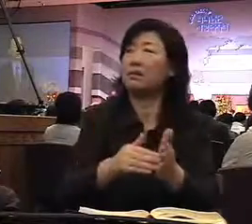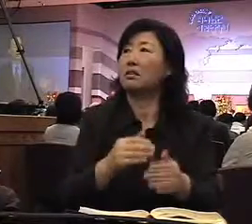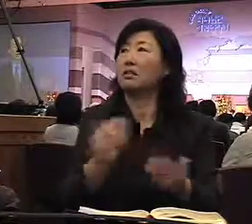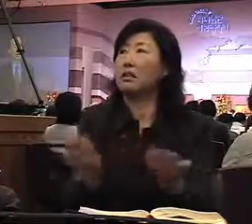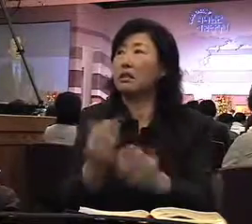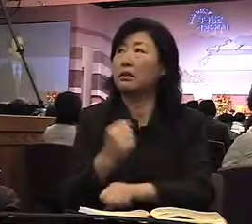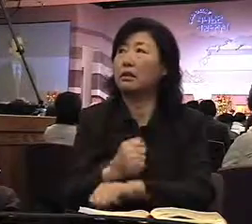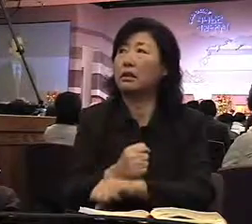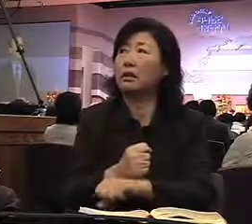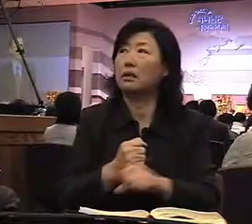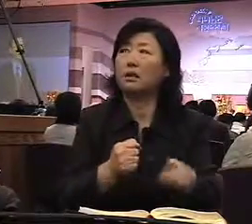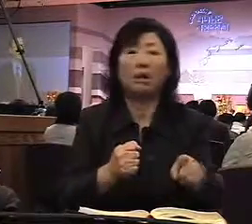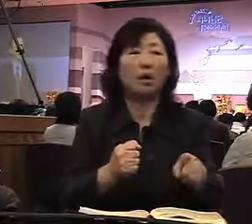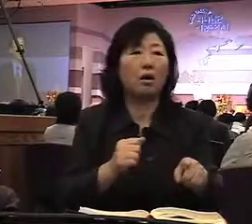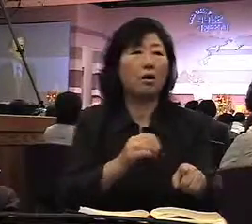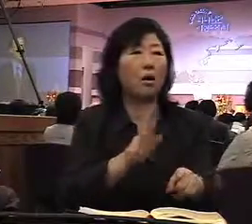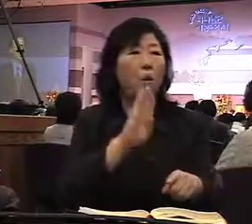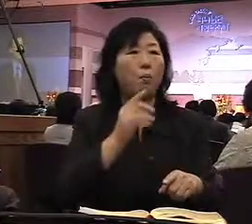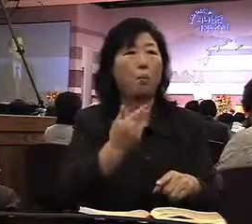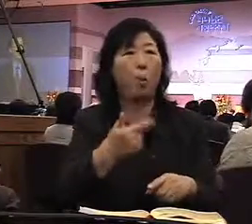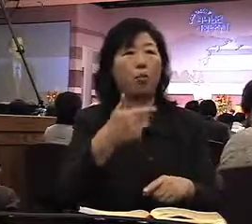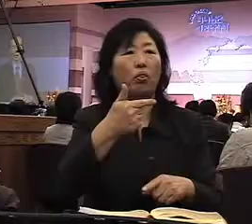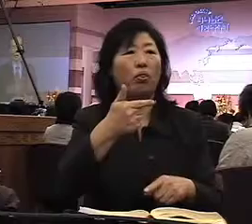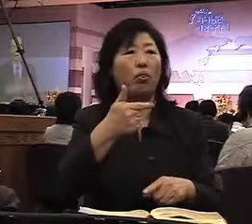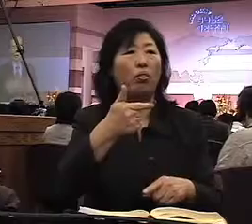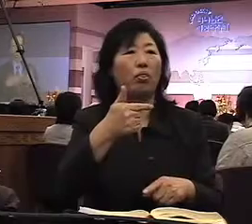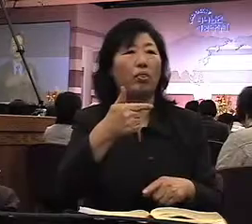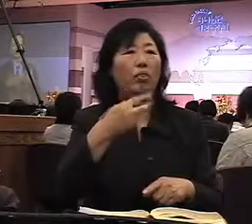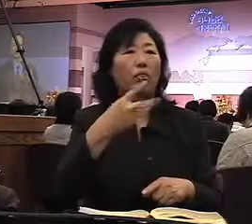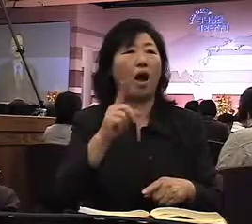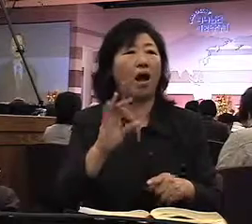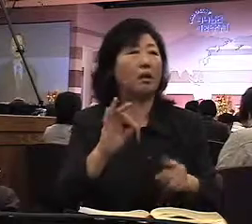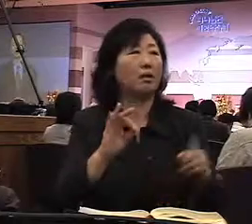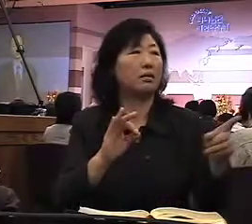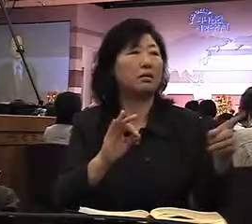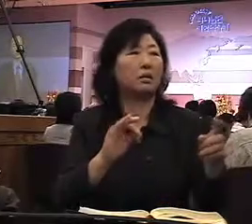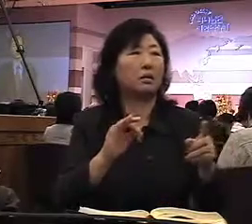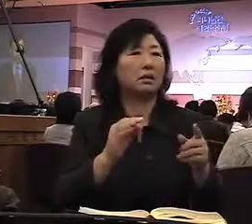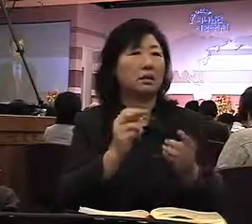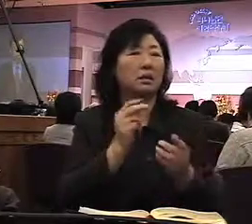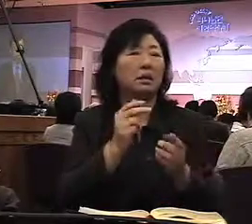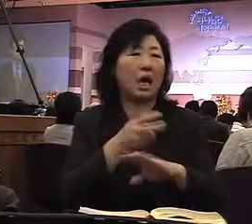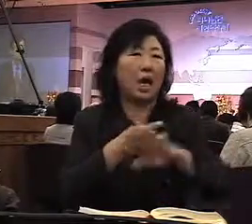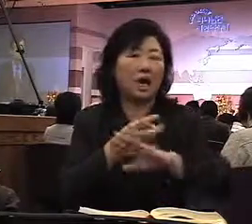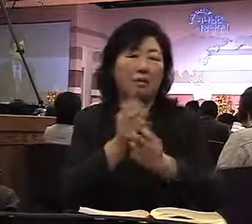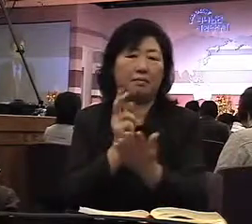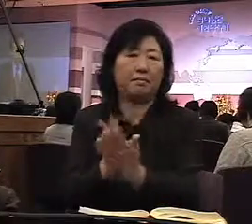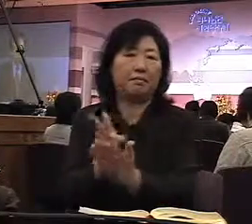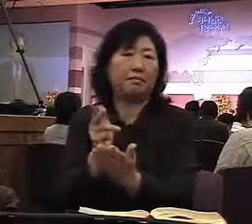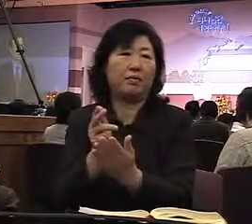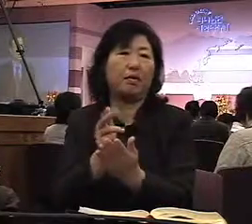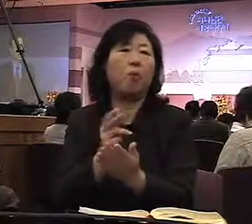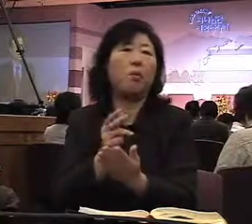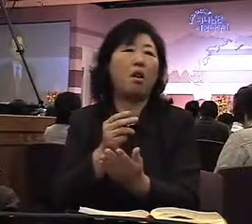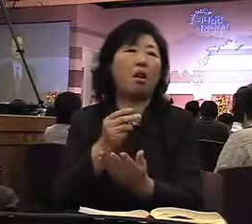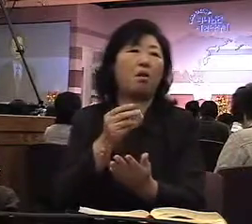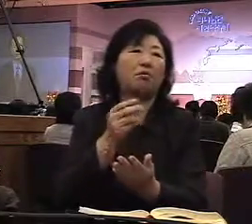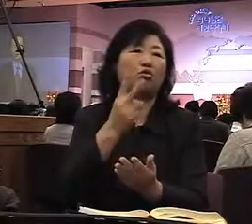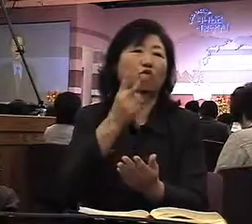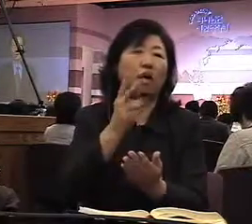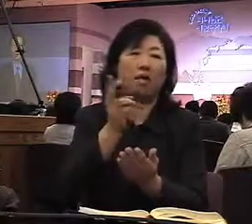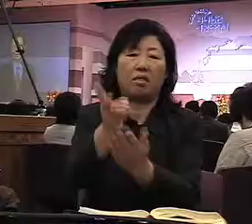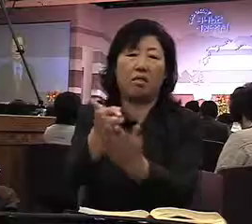캠퍼스에는 더블 파킹을 금하겠습니다. 작년처럼. 그래야 우리가 마음껏 기도하고 나갈 수가 있기 때문에 셔틀버스를 사용해